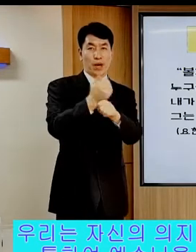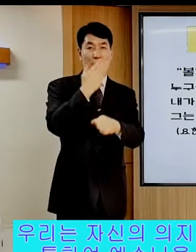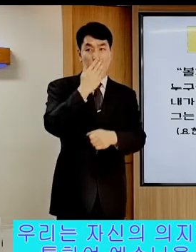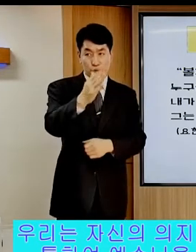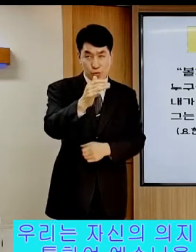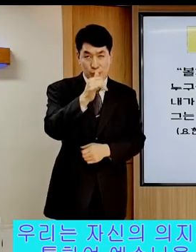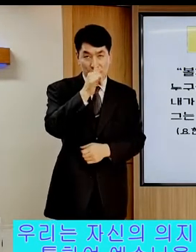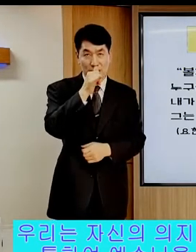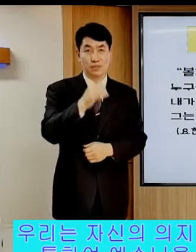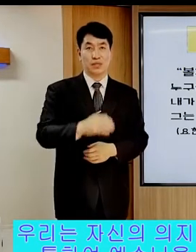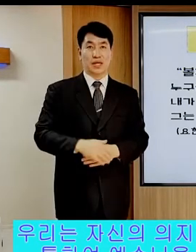수 있습니다.